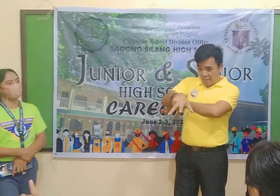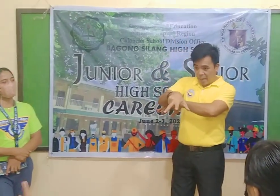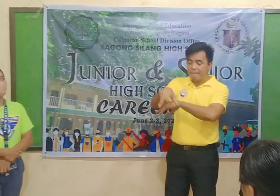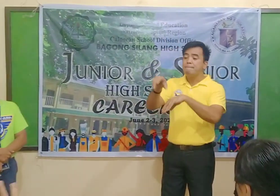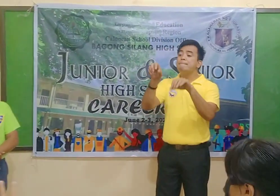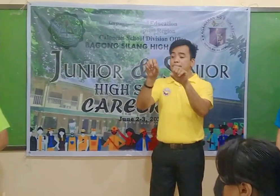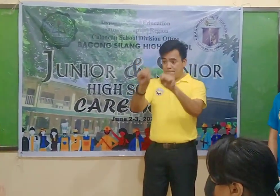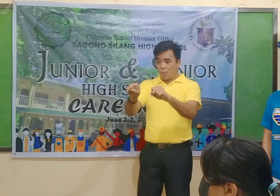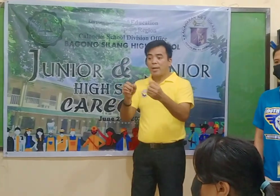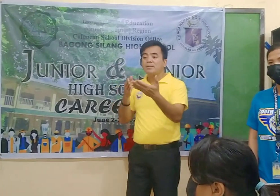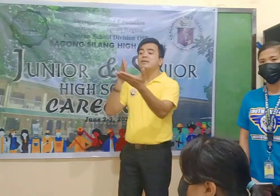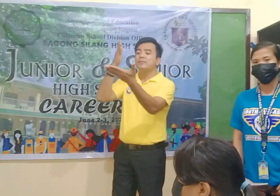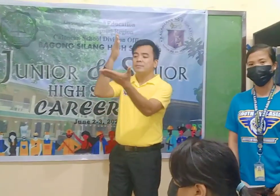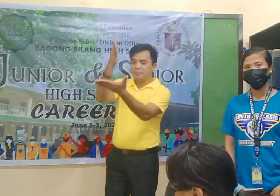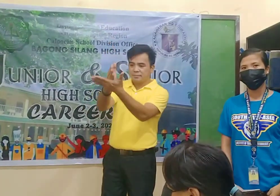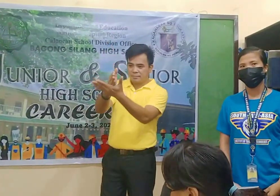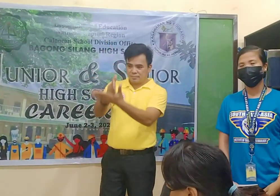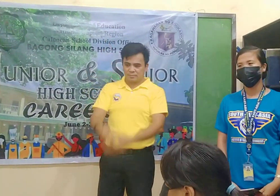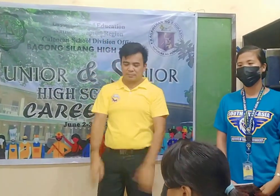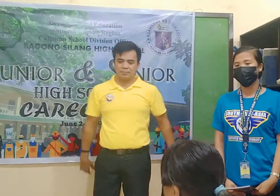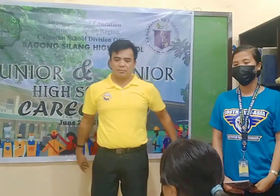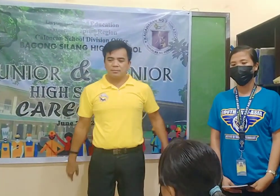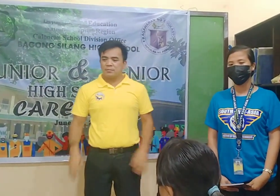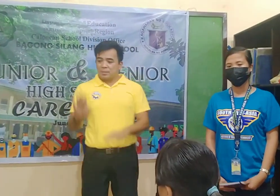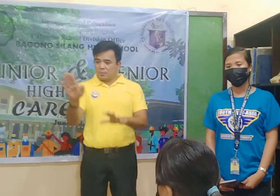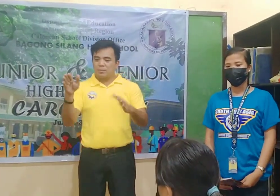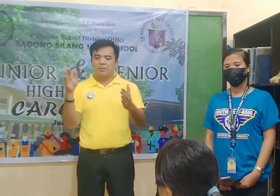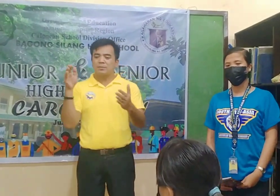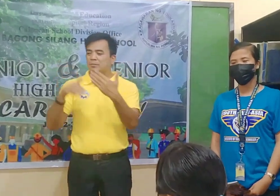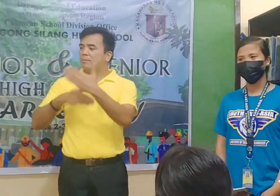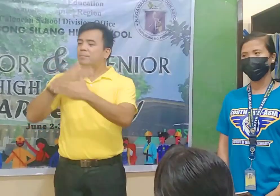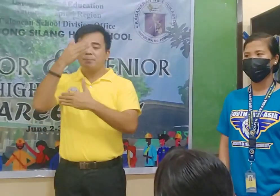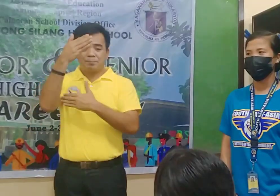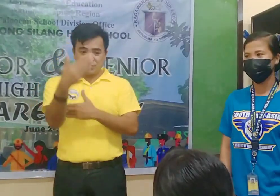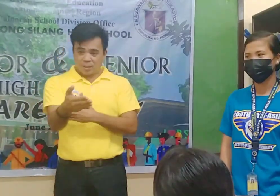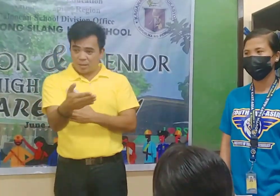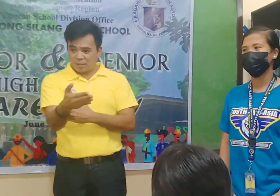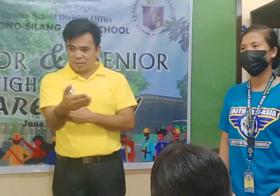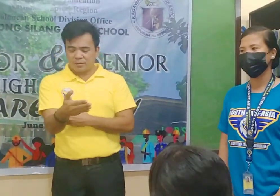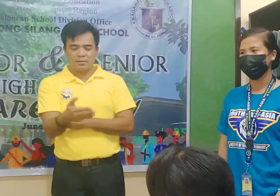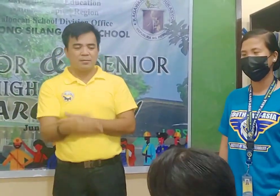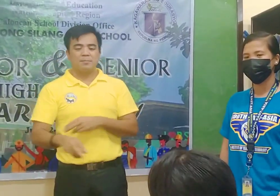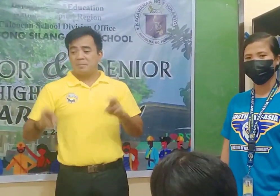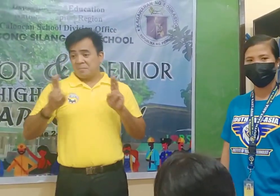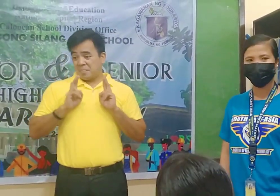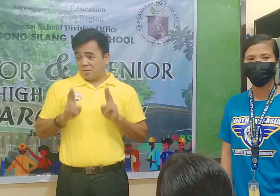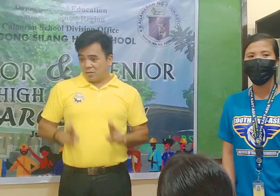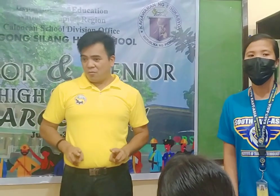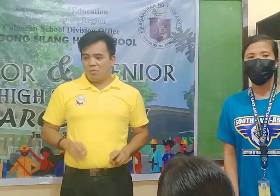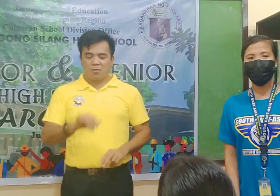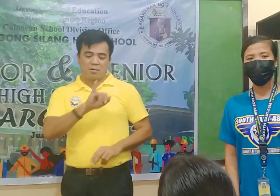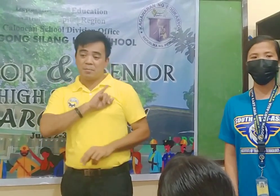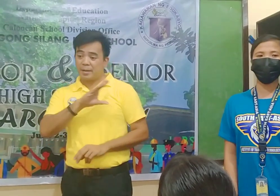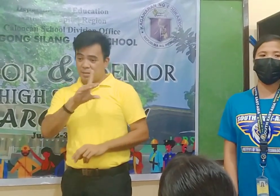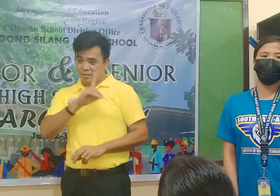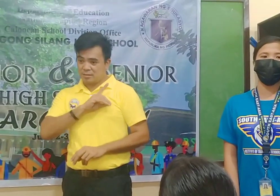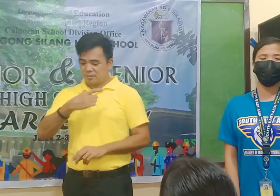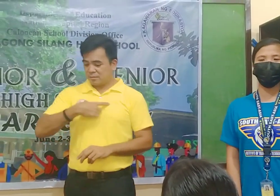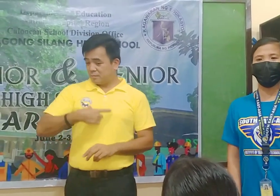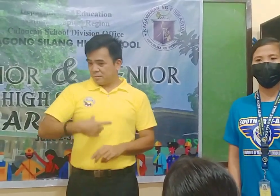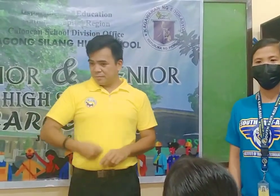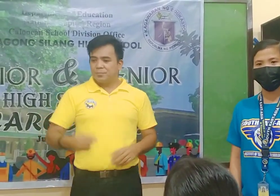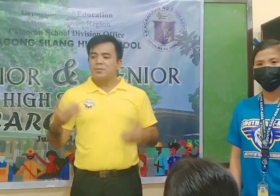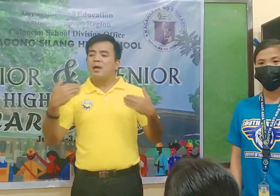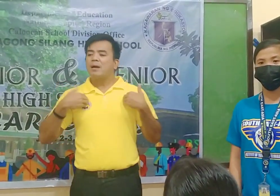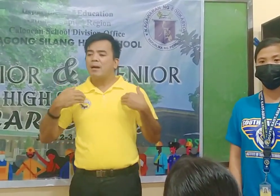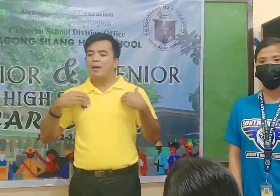ang previous pa po na pwede pa po nilang makuha, meron po tayo, aside po sa uniform and ID case and place, meron po tayong